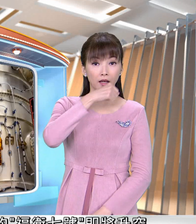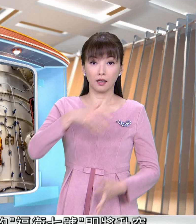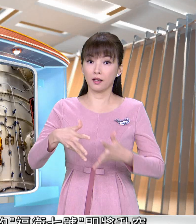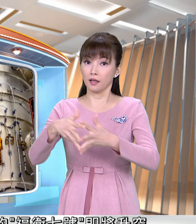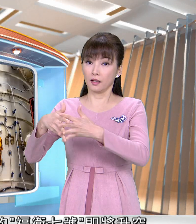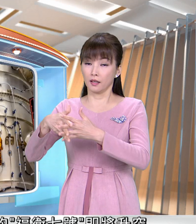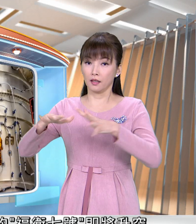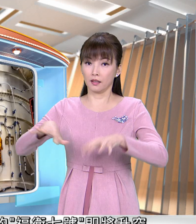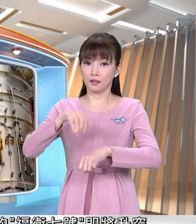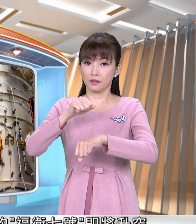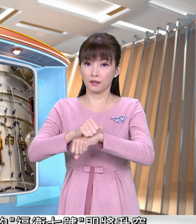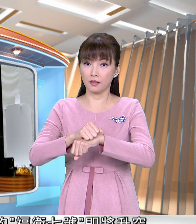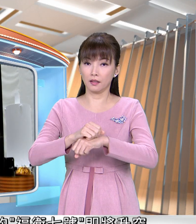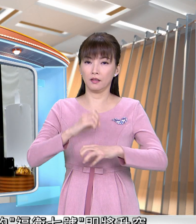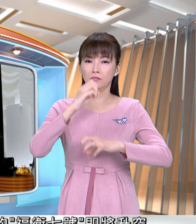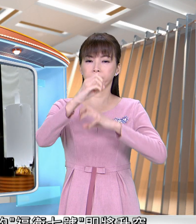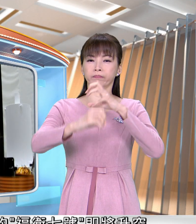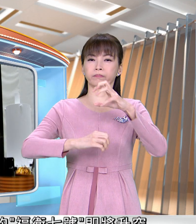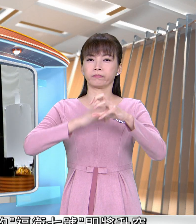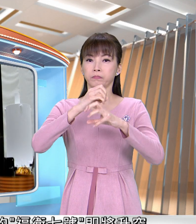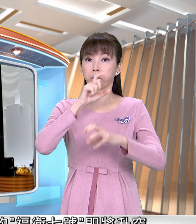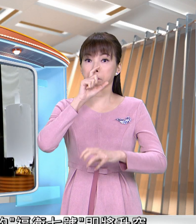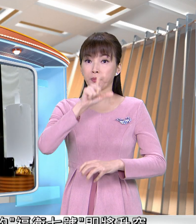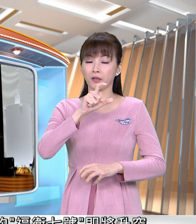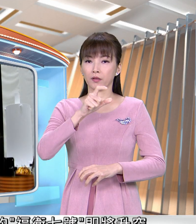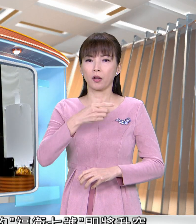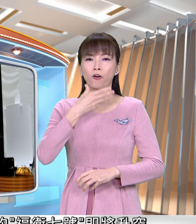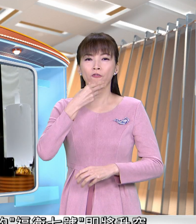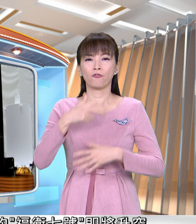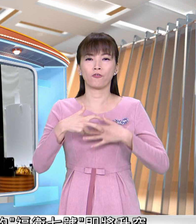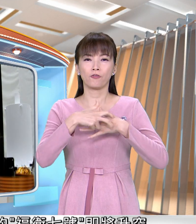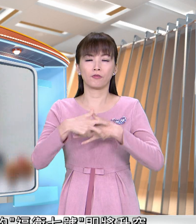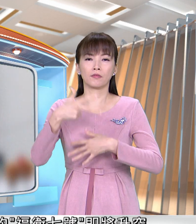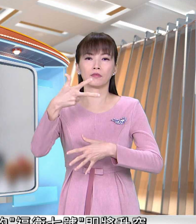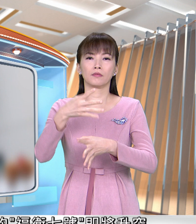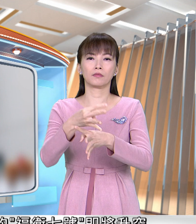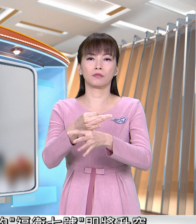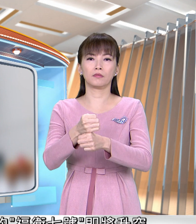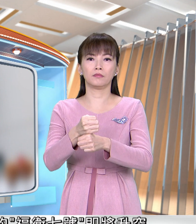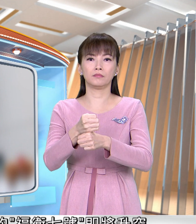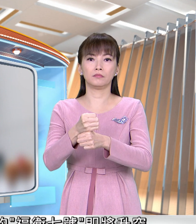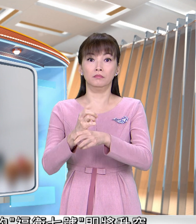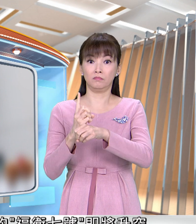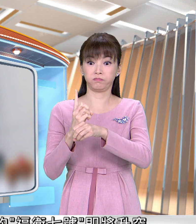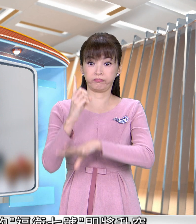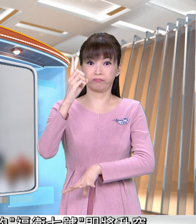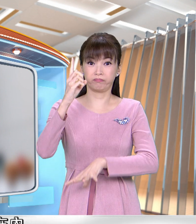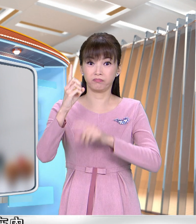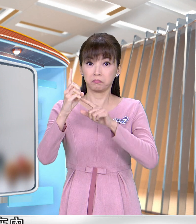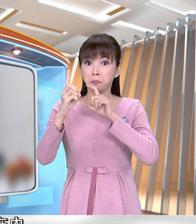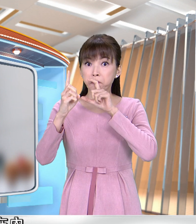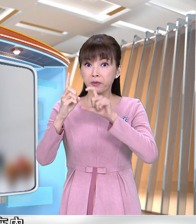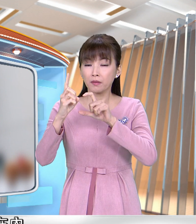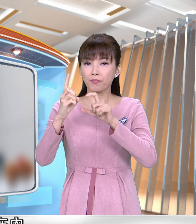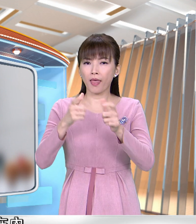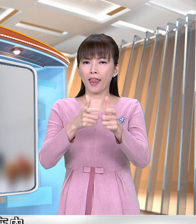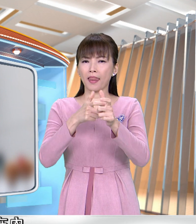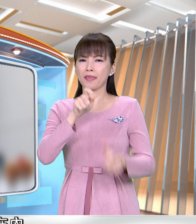明天，台美合作的福卫七号即将要升空了。包含福卫七号在内，